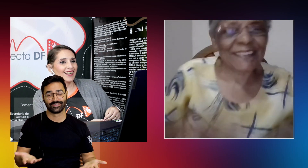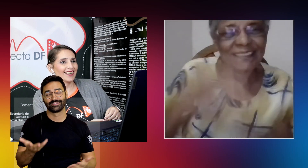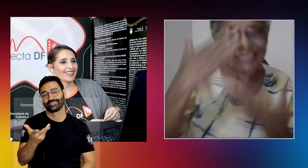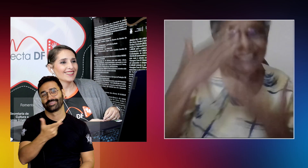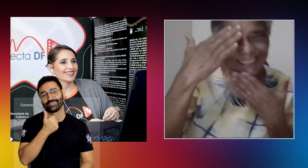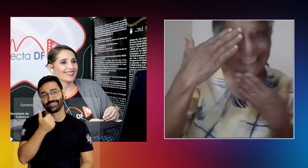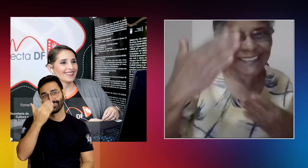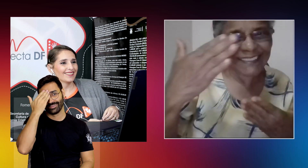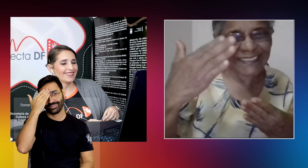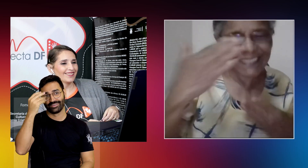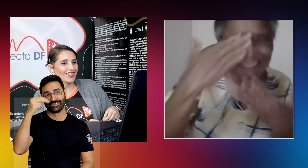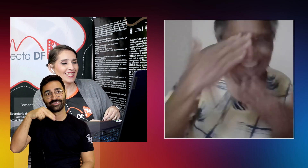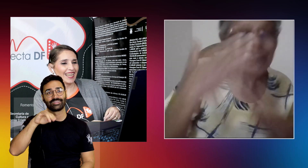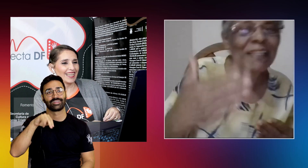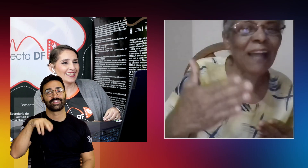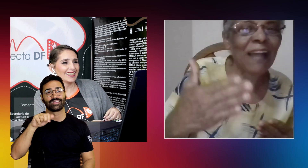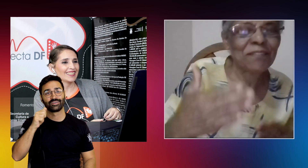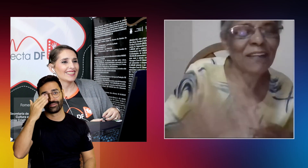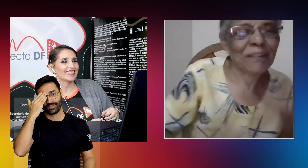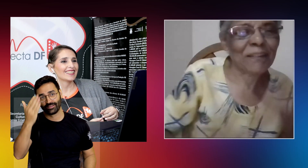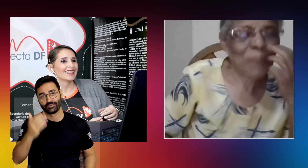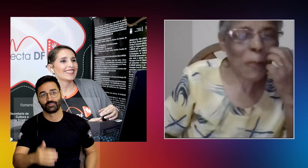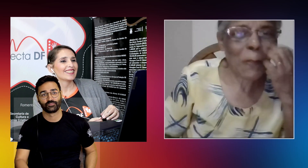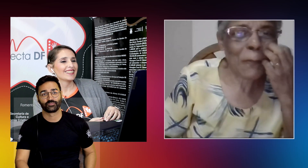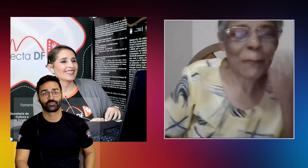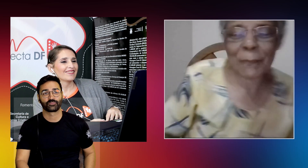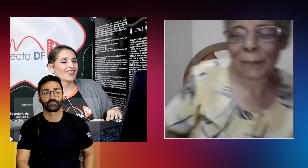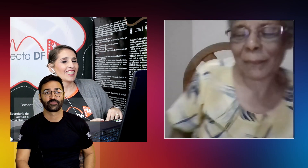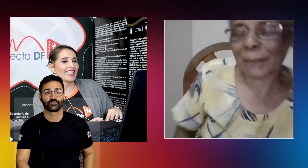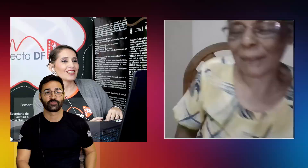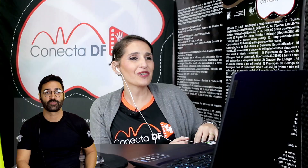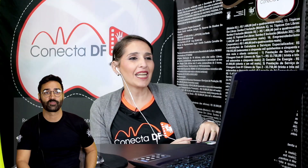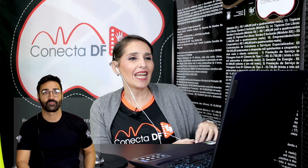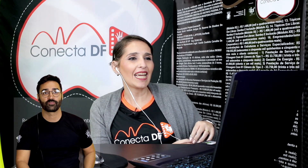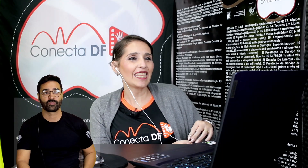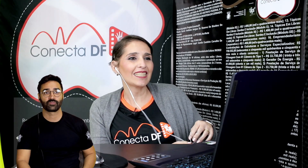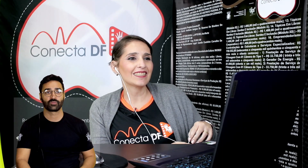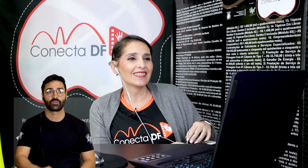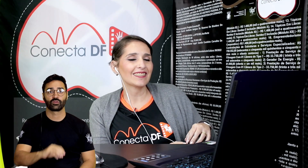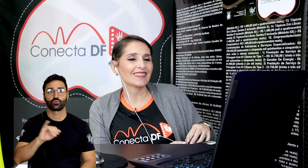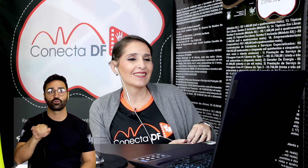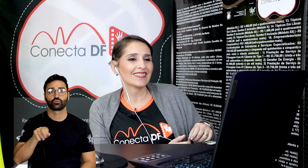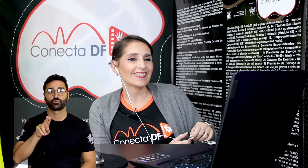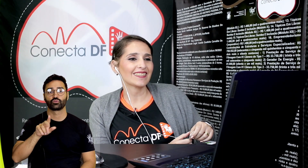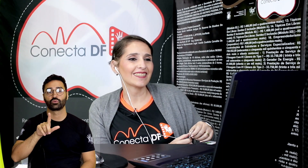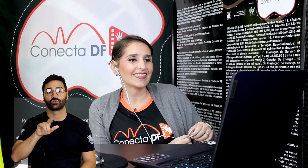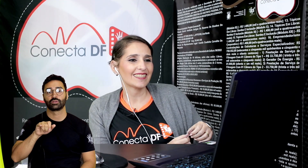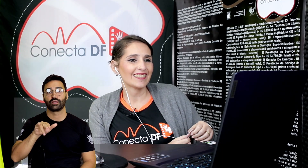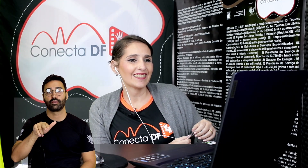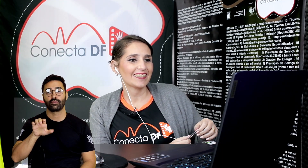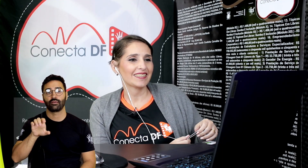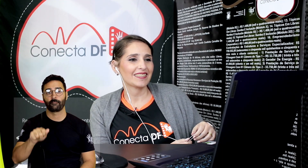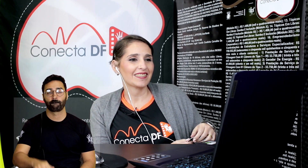Excelente, Nina. Por Obrigada. nada. Por nada. Gilineia.